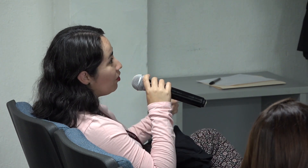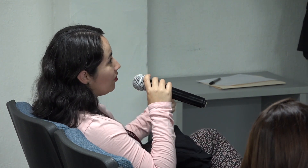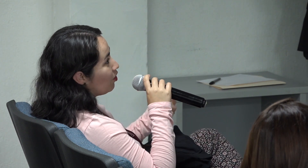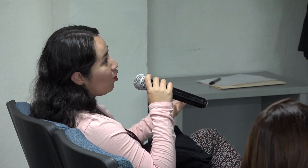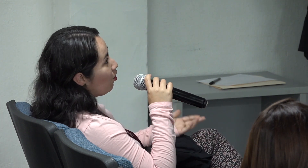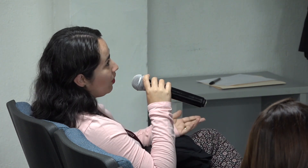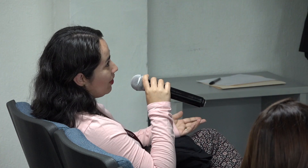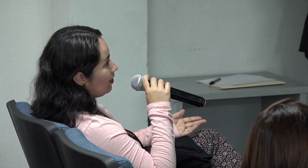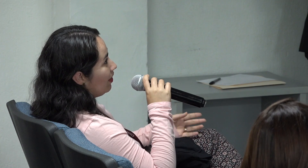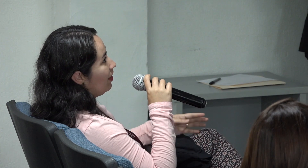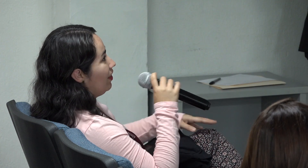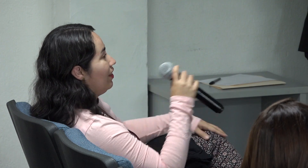no lo es?